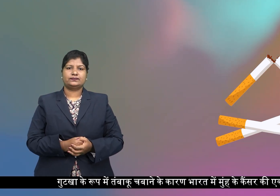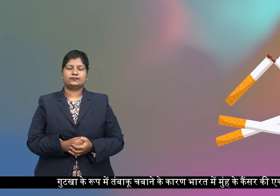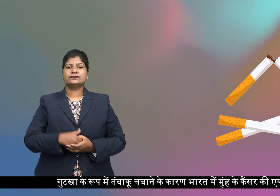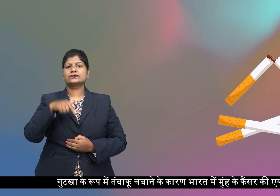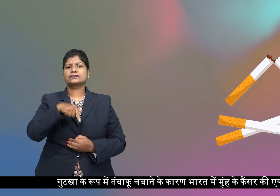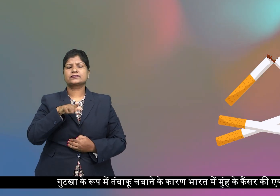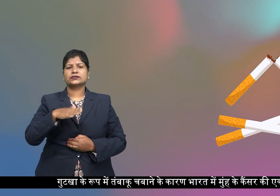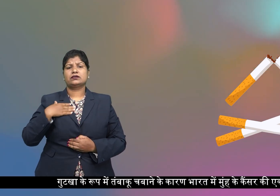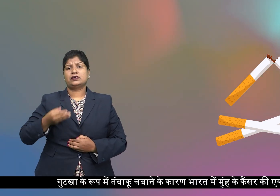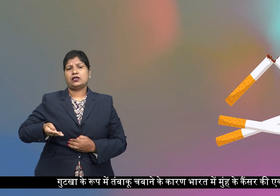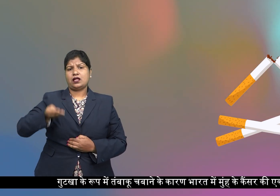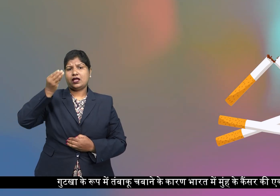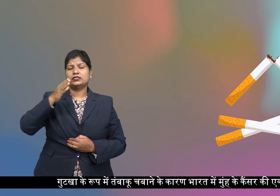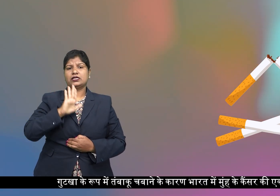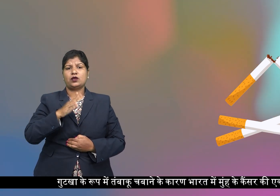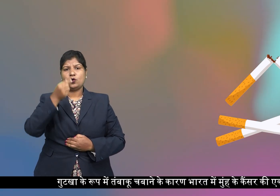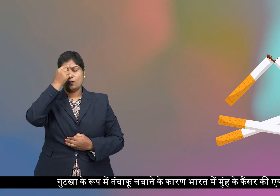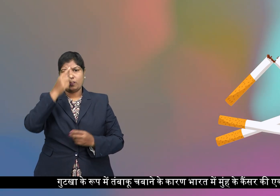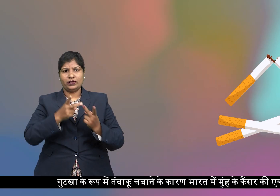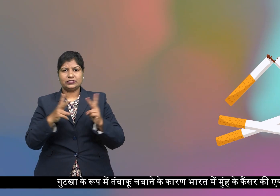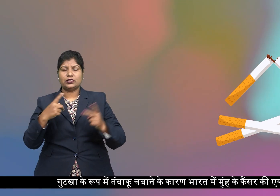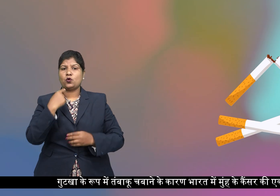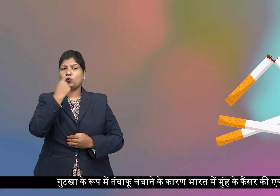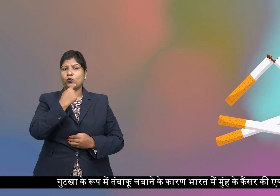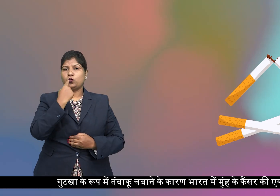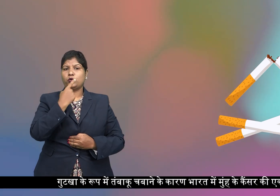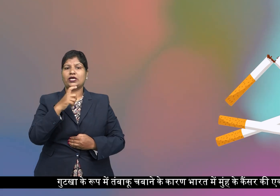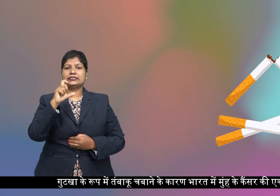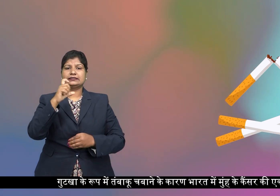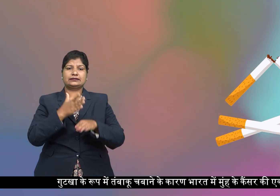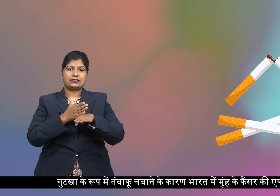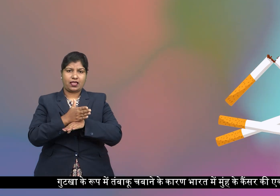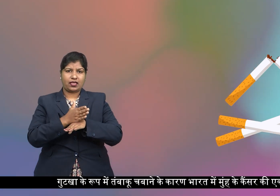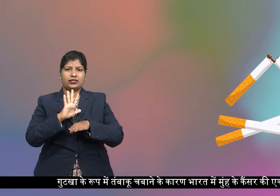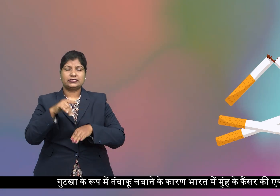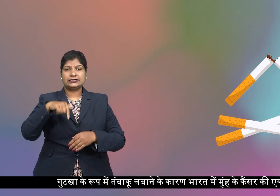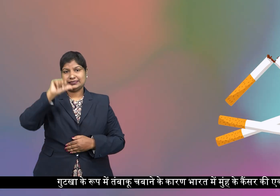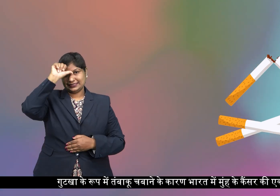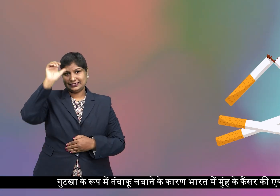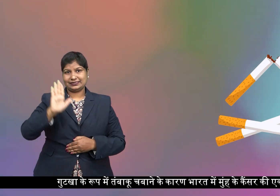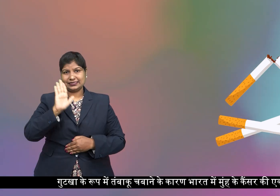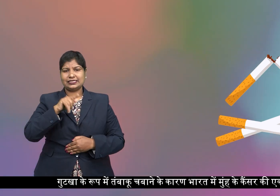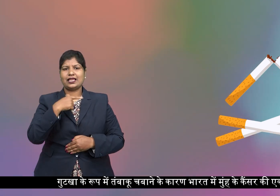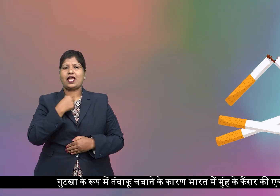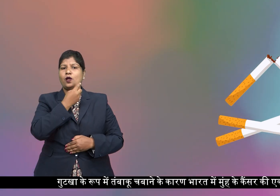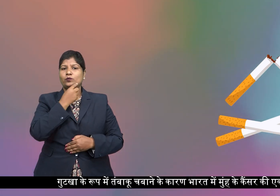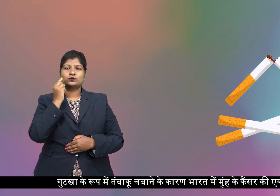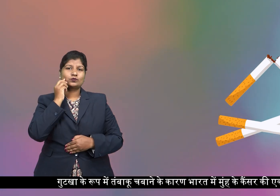गुटखा के रूप में तंबाकू चबाने के कारण भारत में मुंह के कैंसर